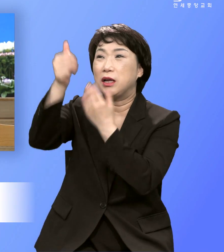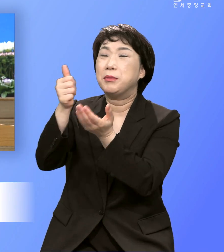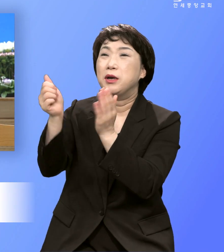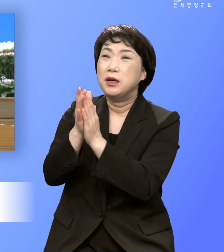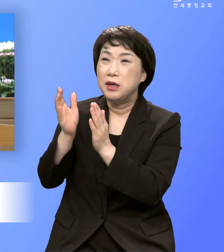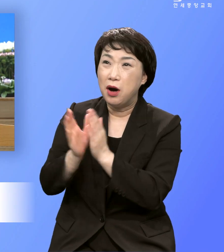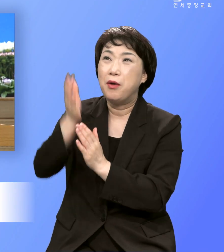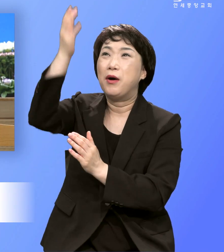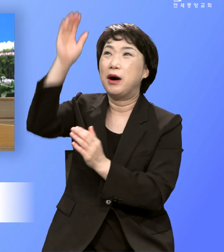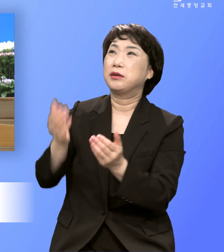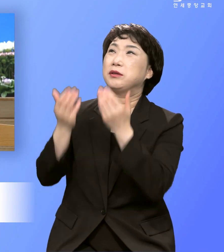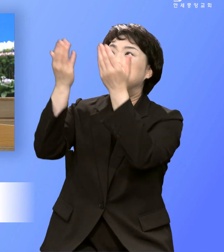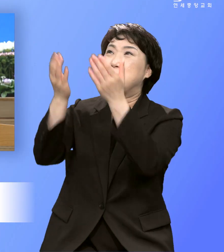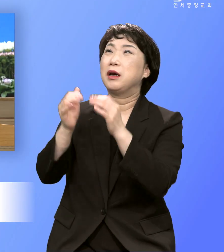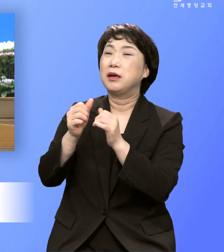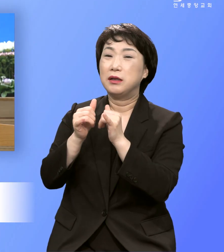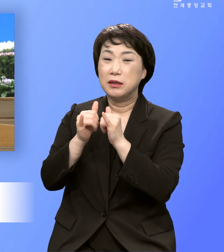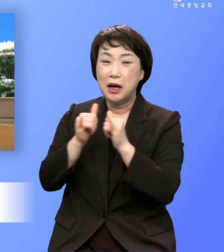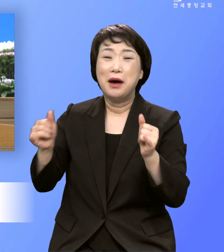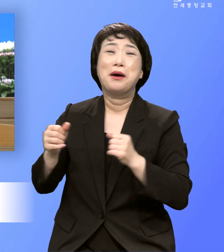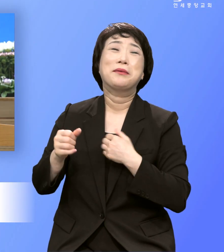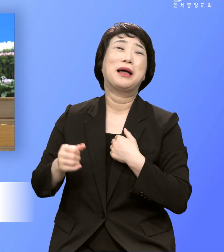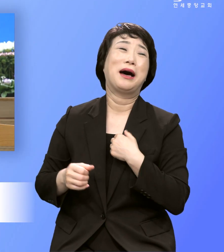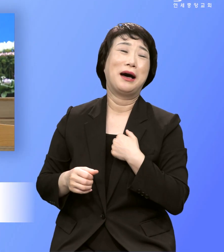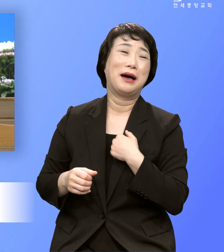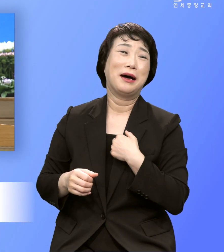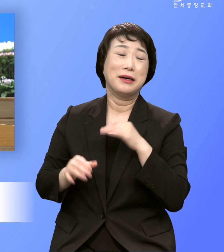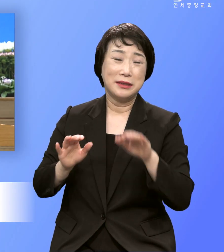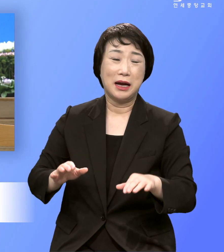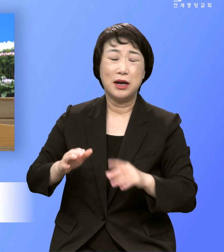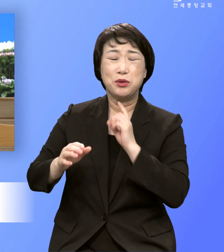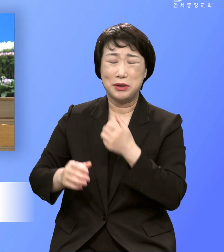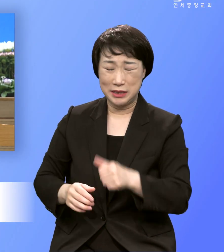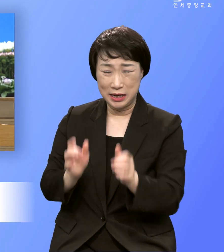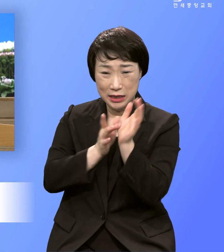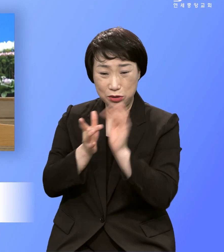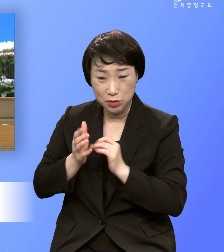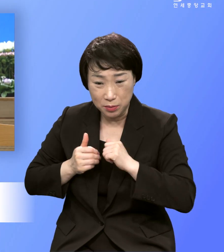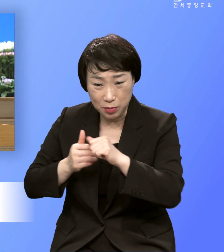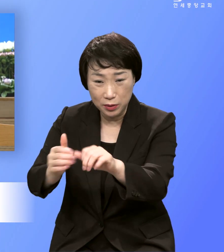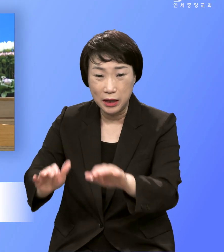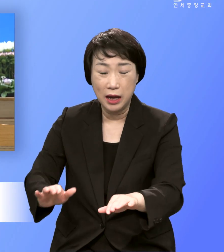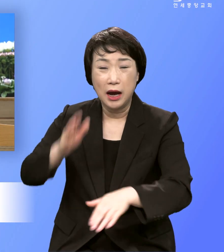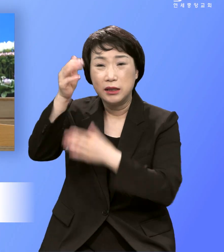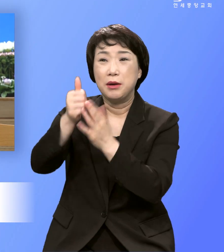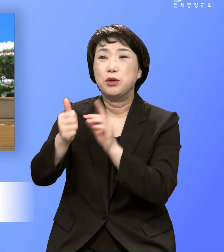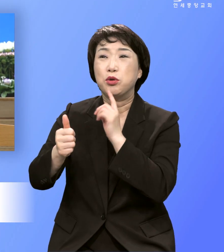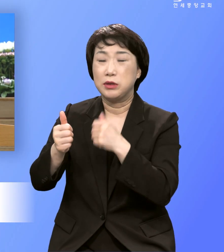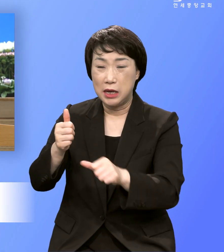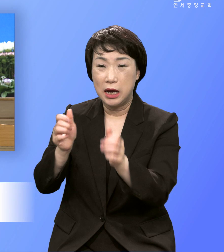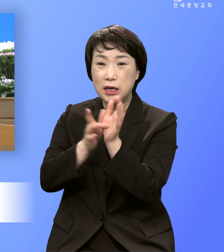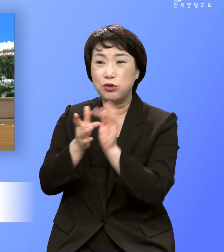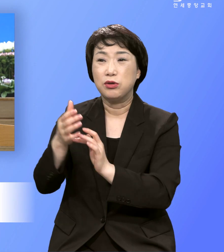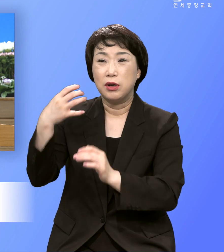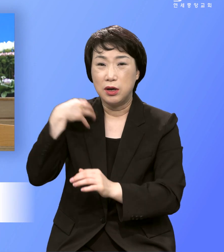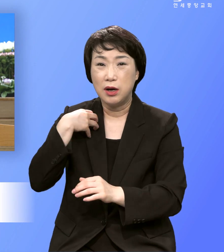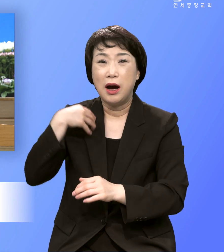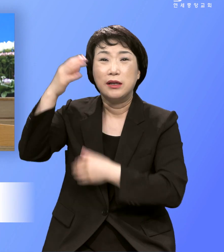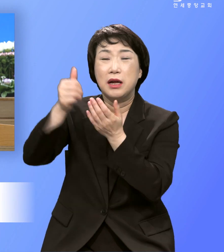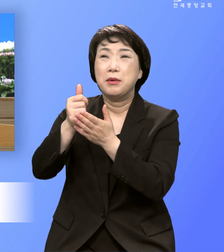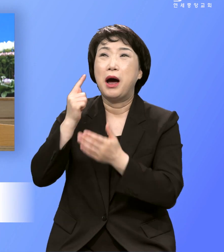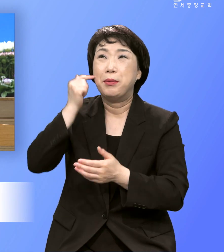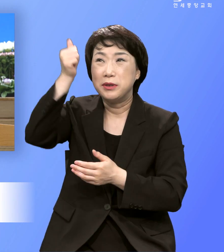대로 만드는 일이 하나님께서 독생자를 보낸 독생자가 하신 하나님을